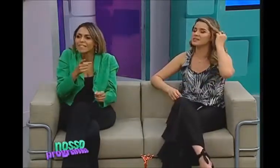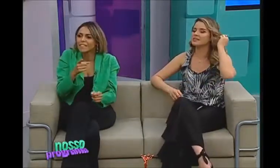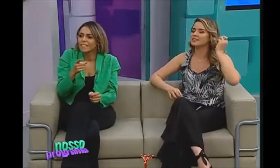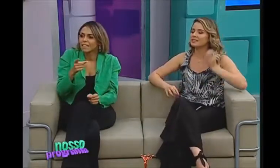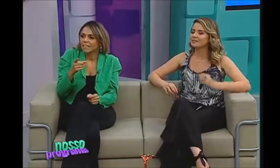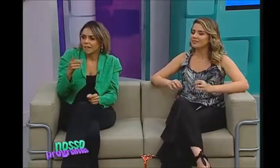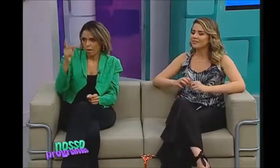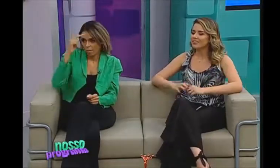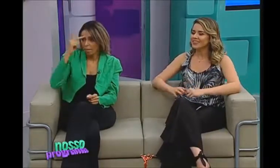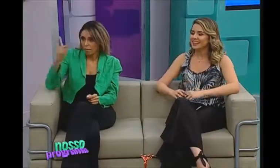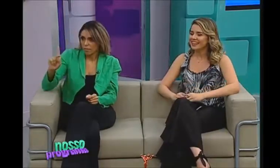Libras?